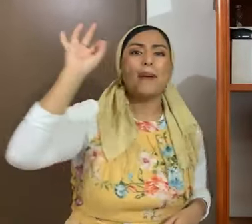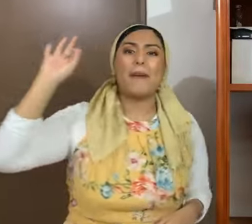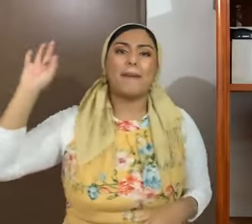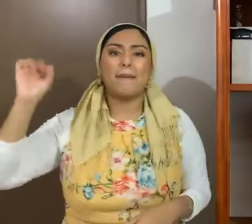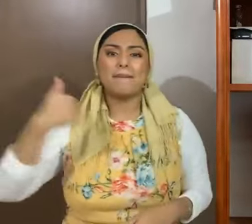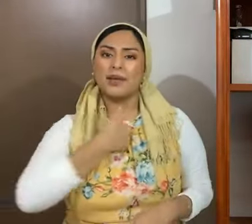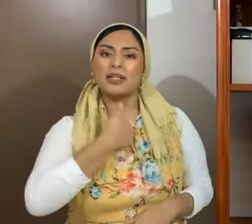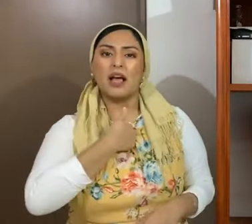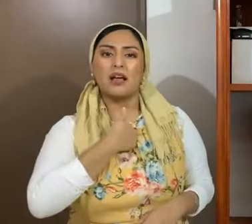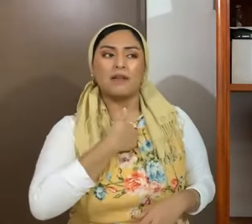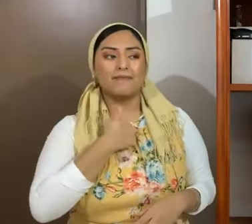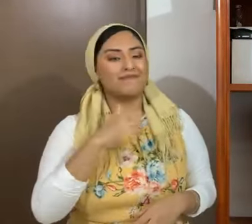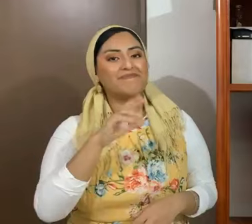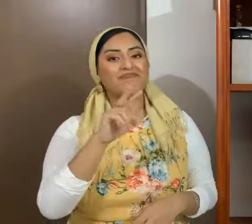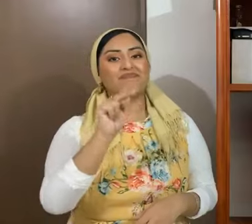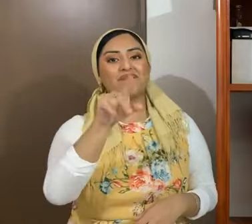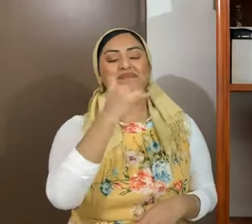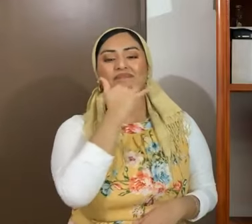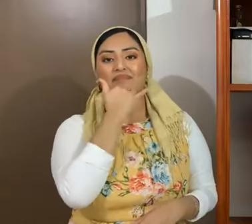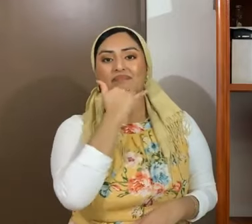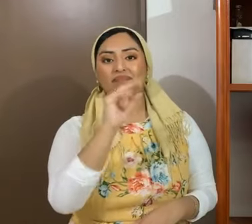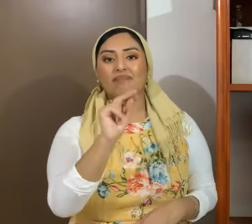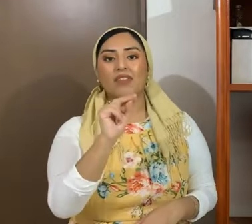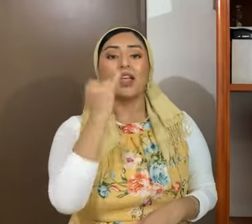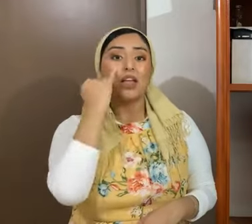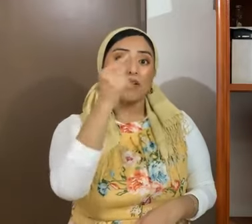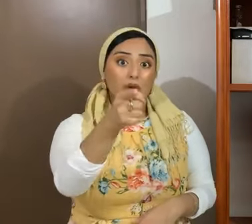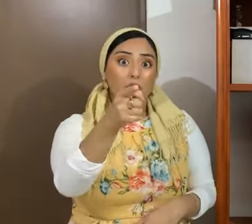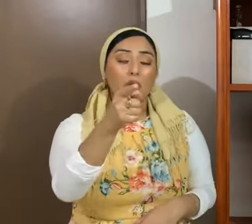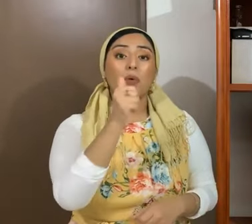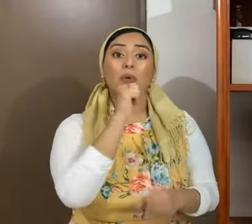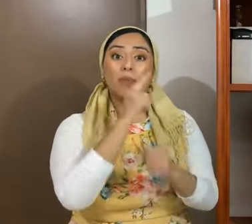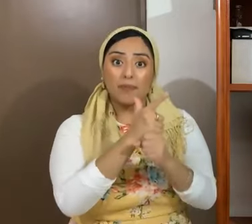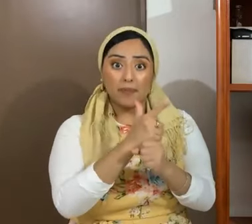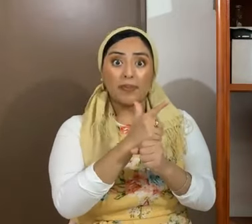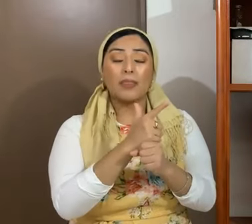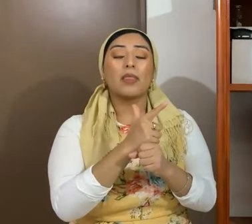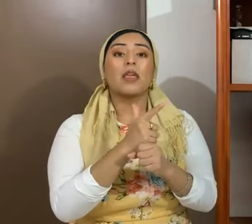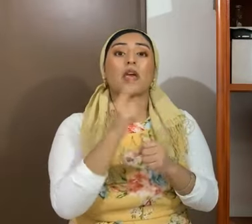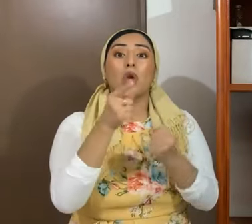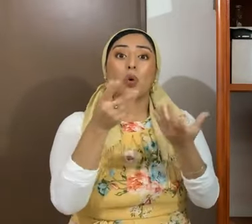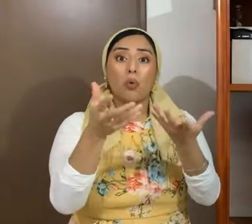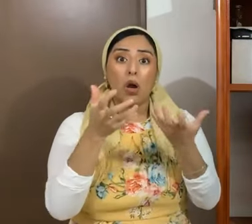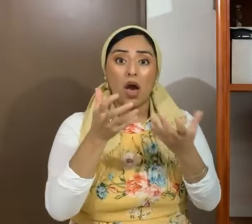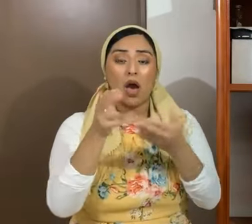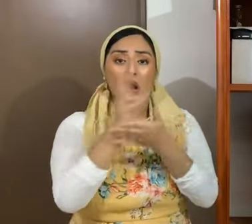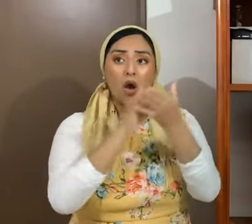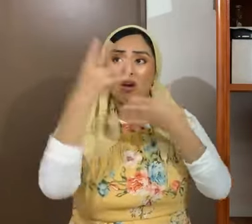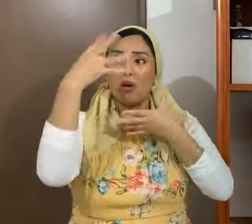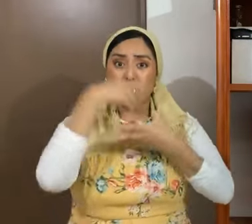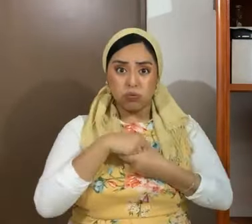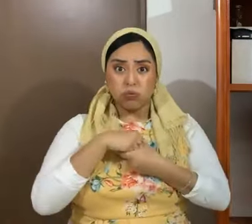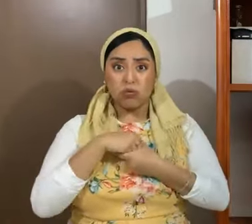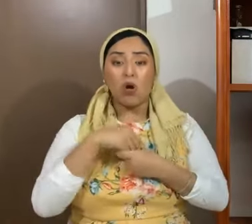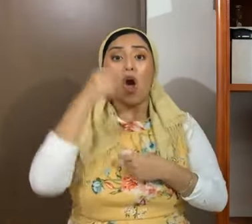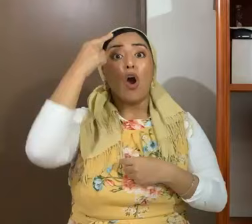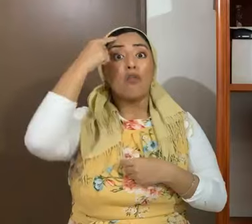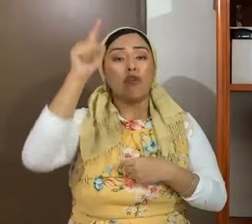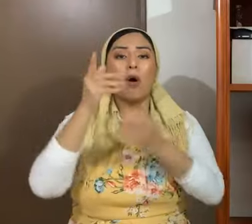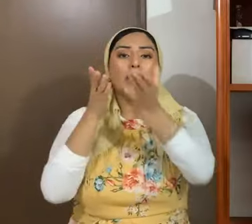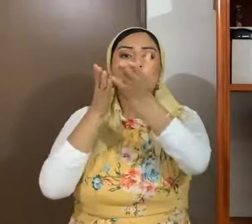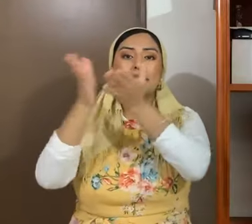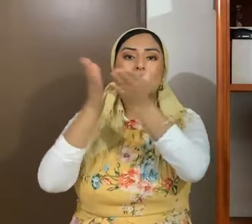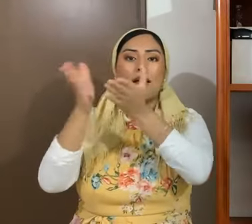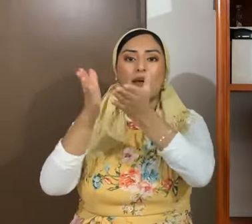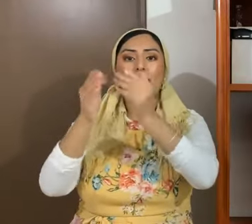del varón. Y eso es un error terrible. Si tu hermana, si tu ajot, quieres ser llena del Ruach HaKodesh, es para poder